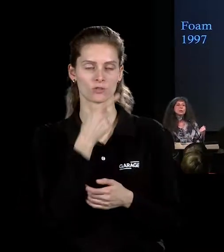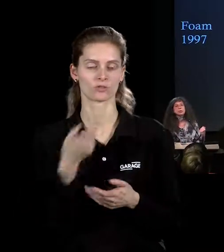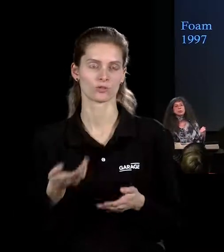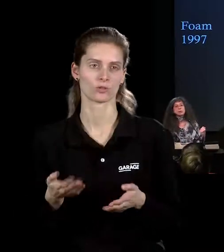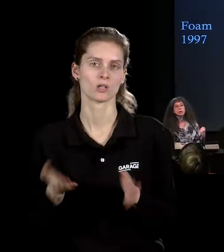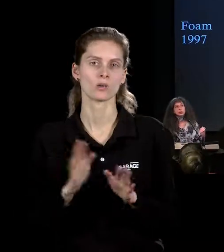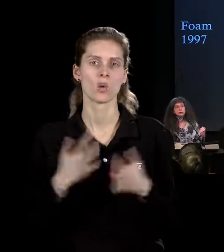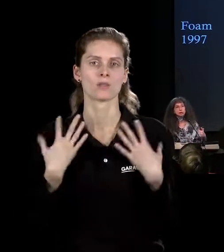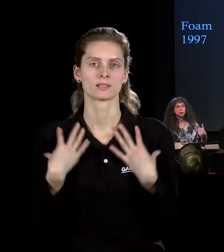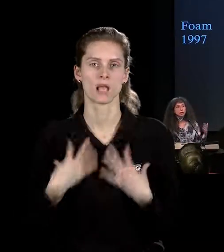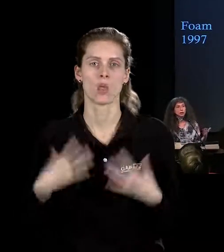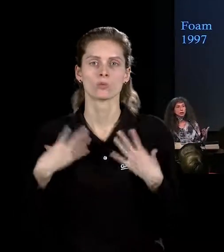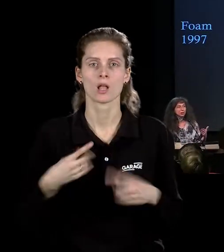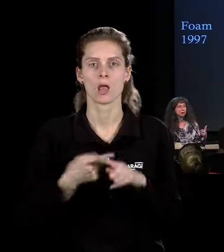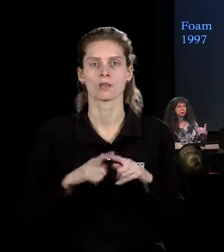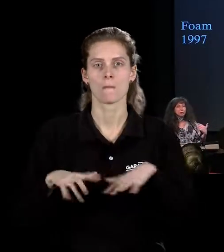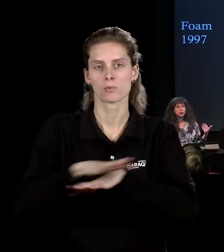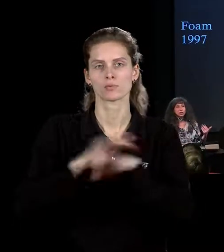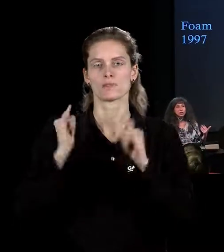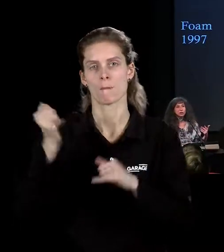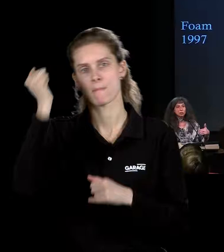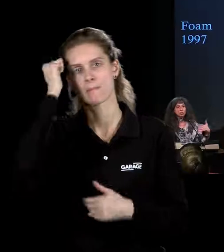Тело – это еще и пространство памяти.